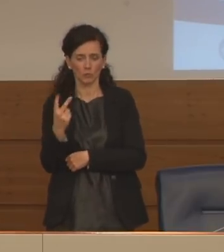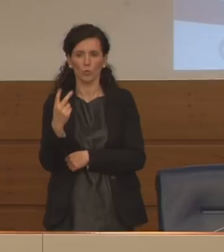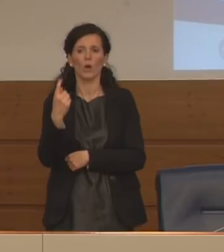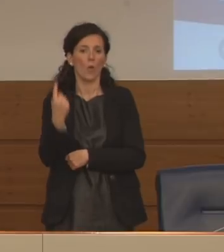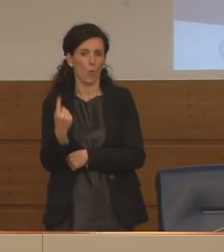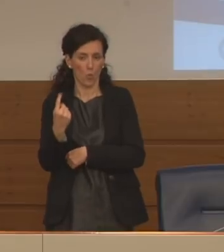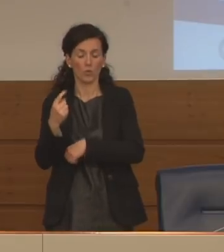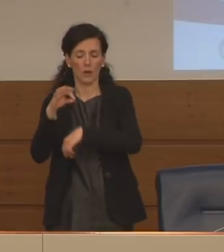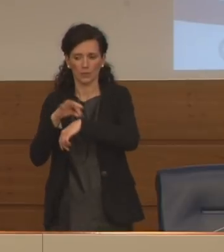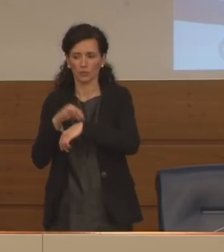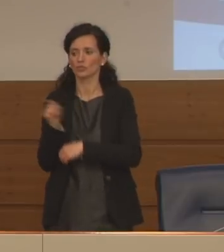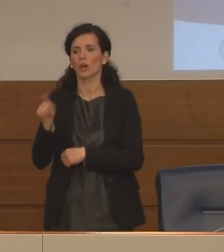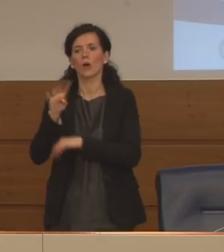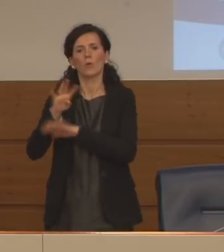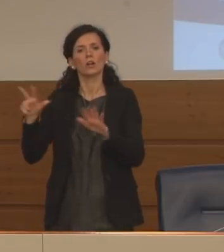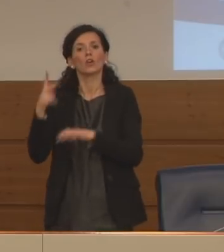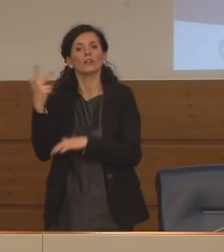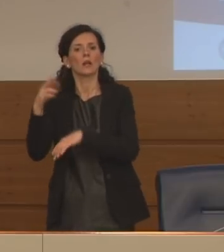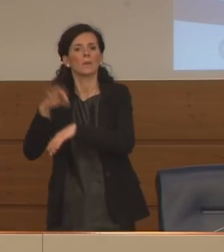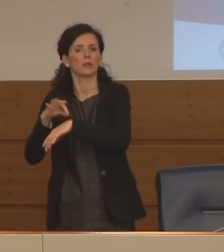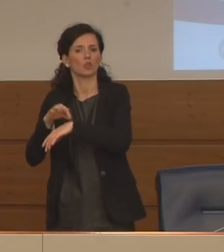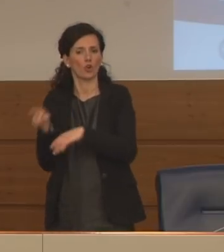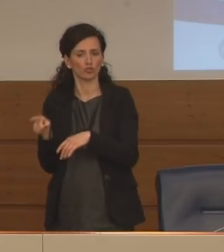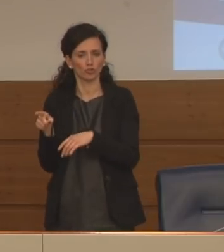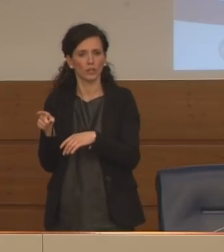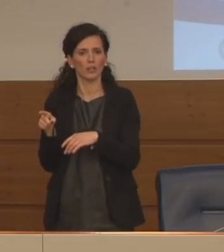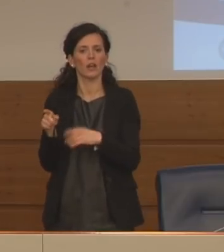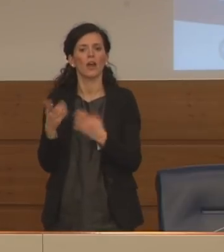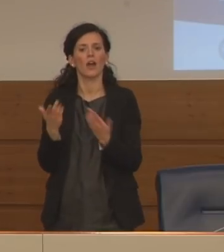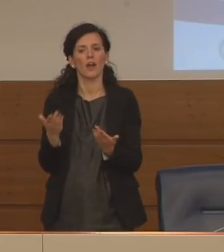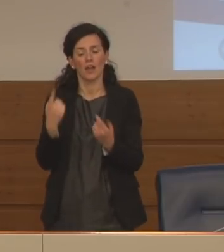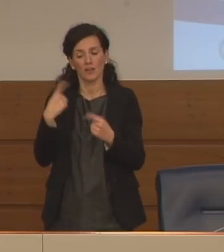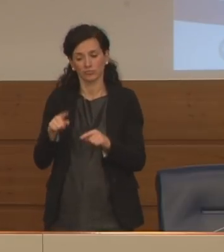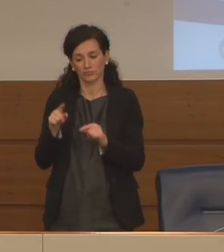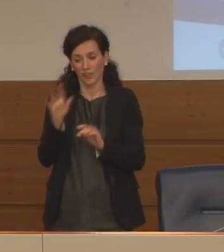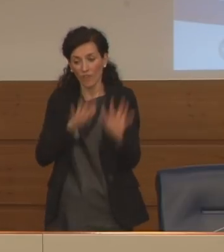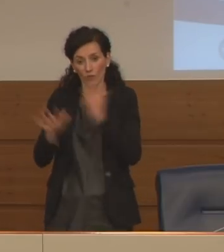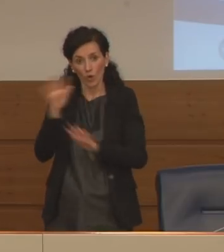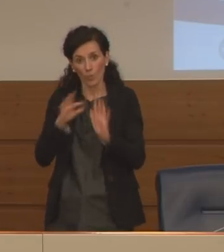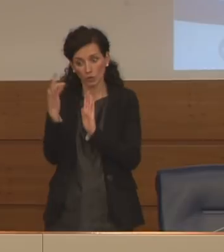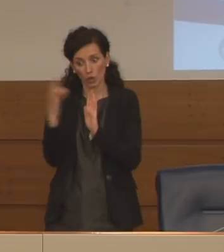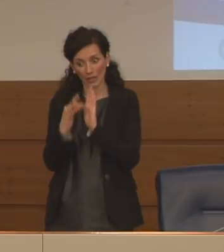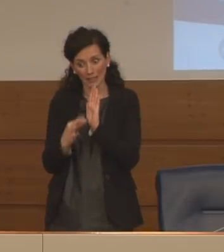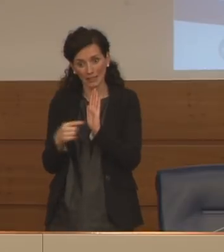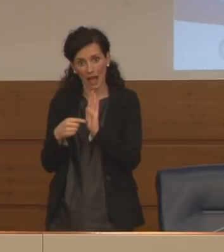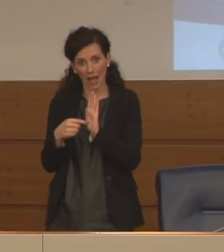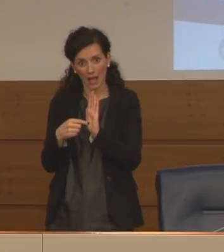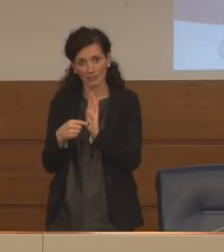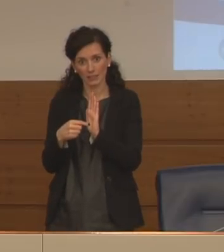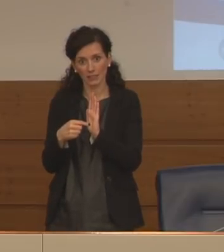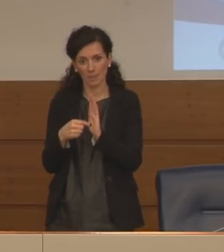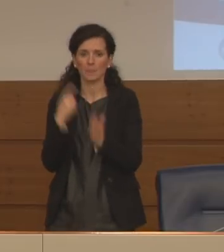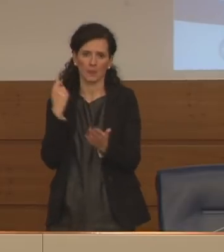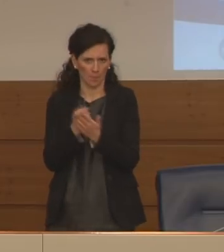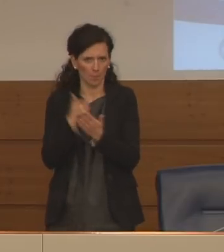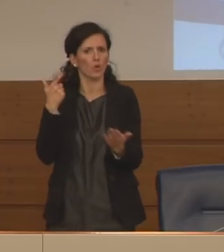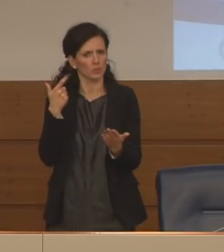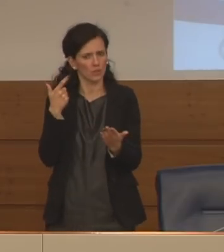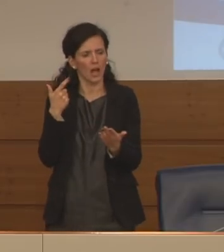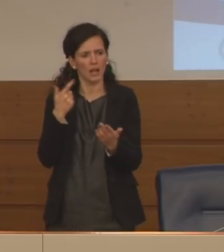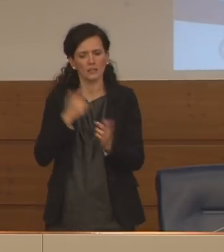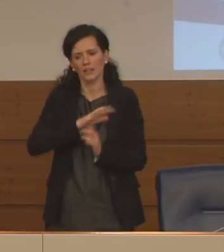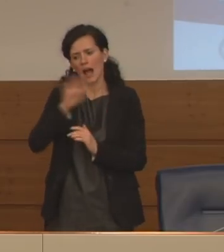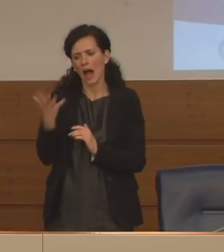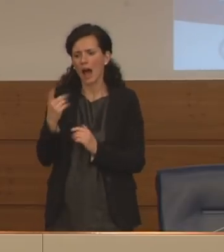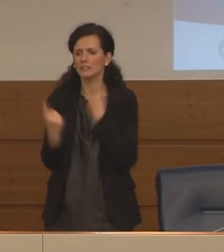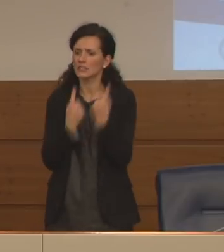il dato per certi versi importante per altri che fotografa